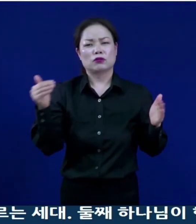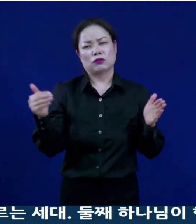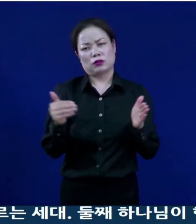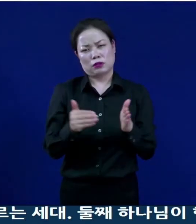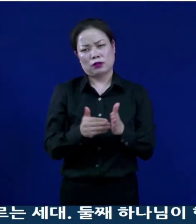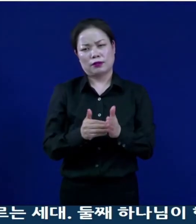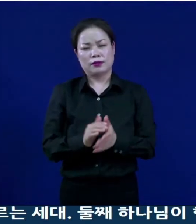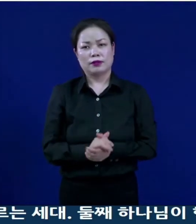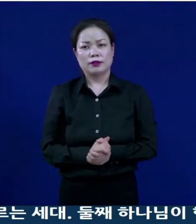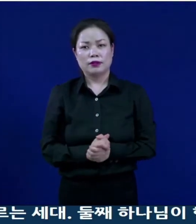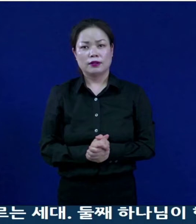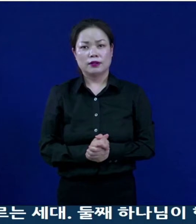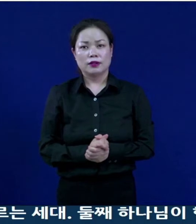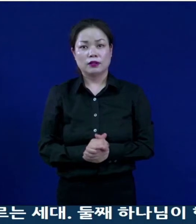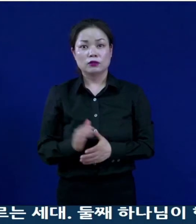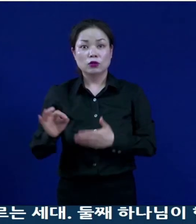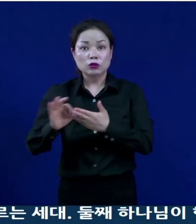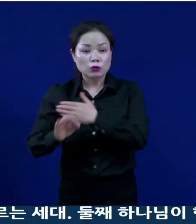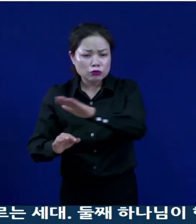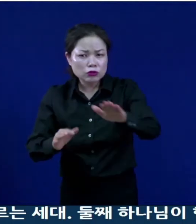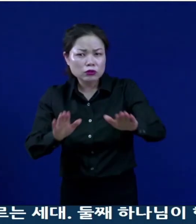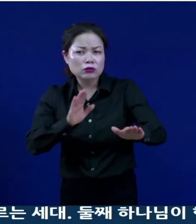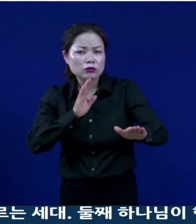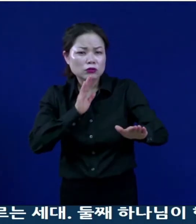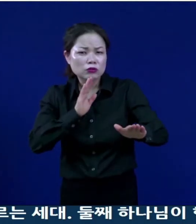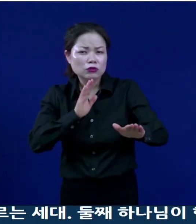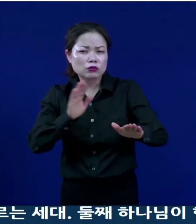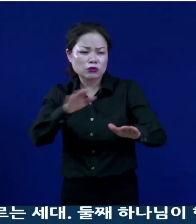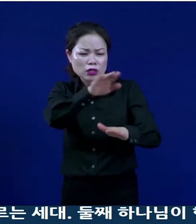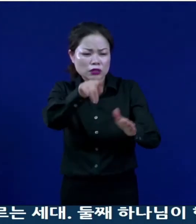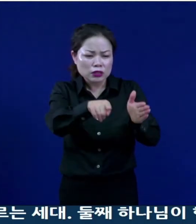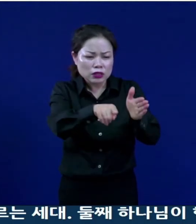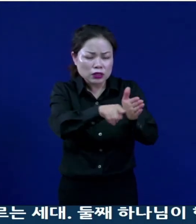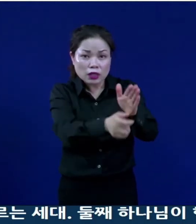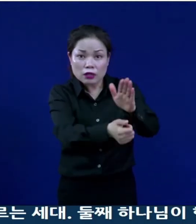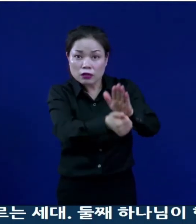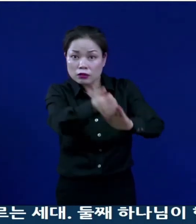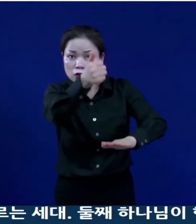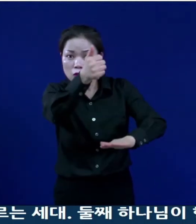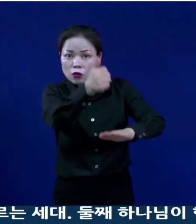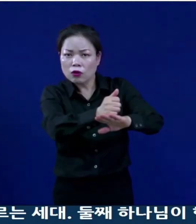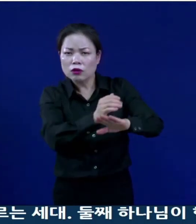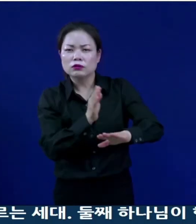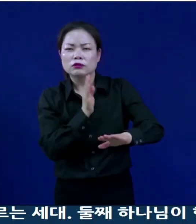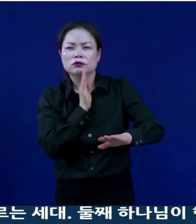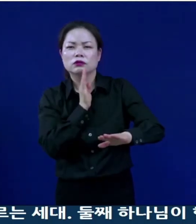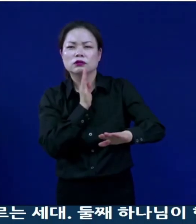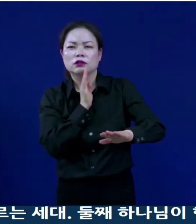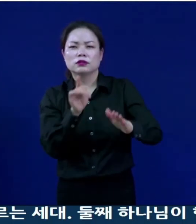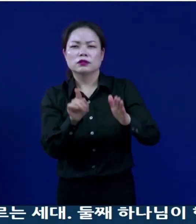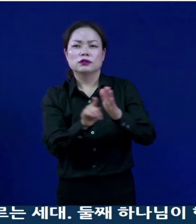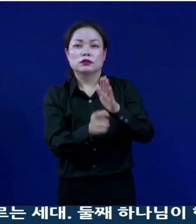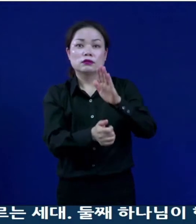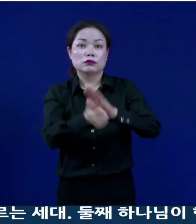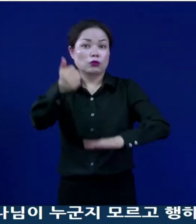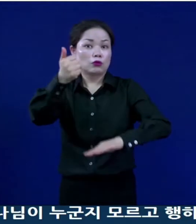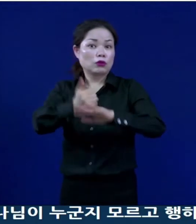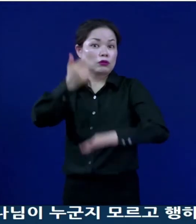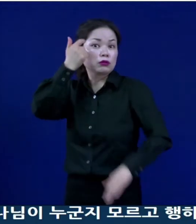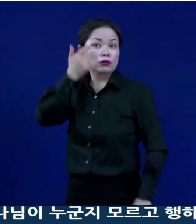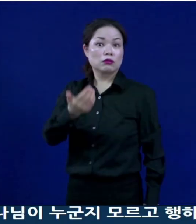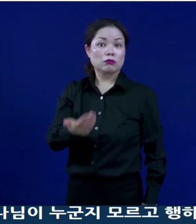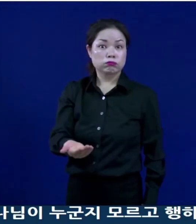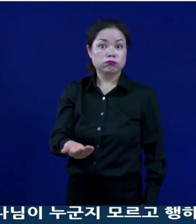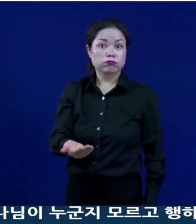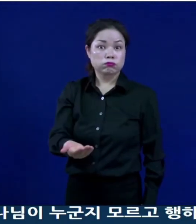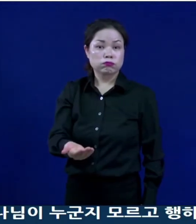것입니다. 그렇다면 우리는 과연 그러한 우리의 신앙의 성공이 과연 진정한 신앙의 성공인지,